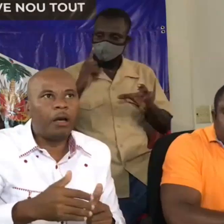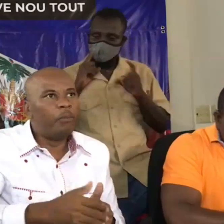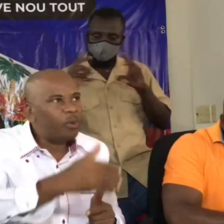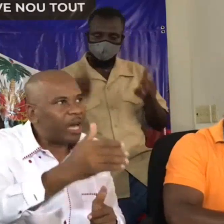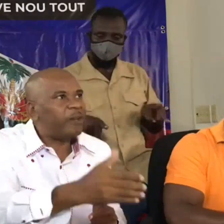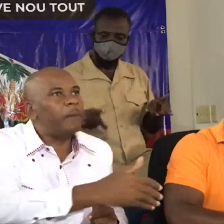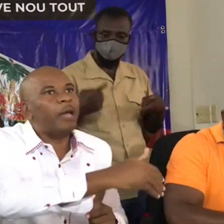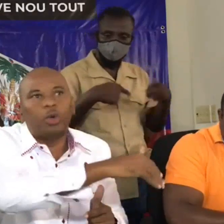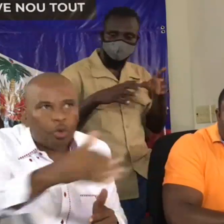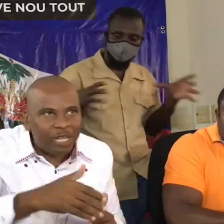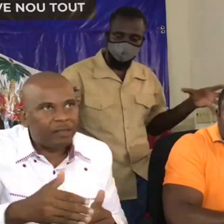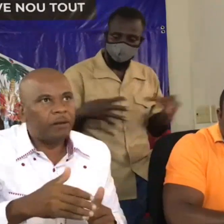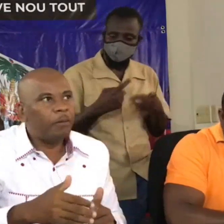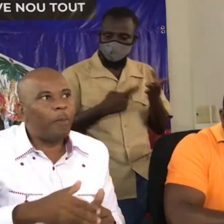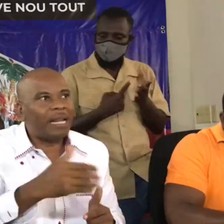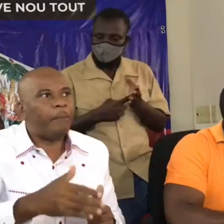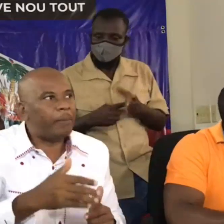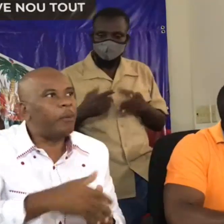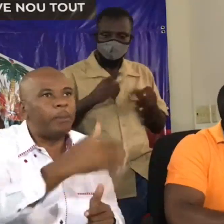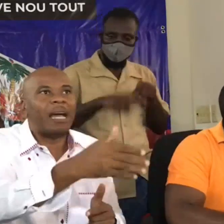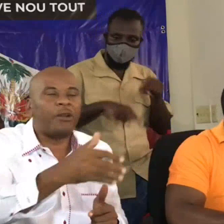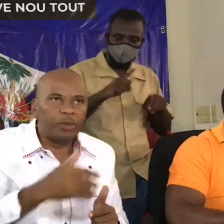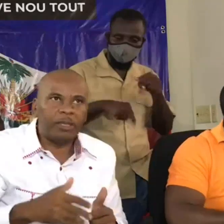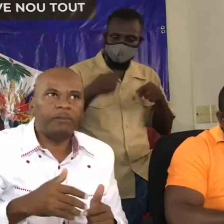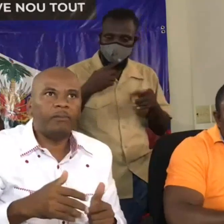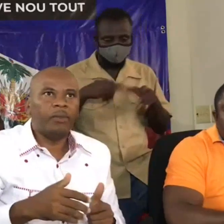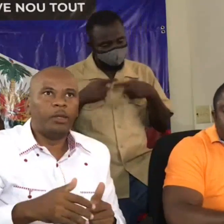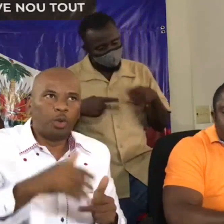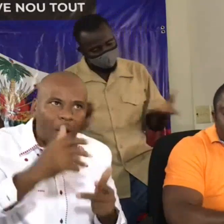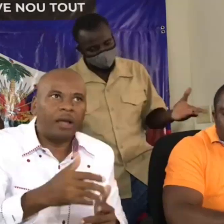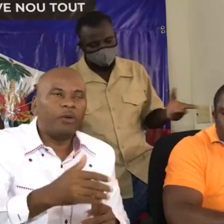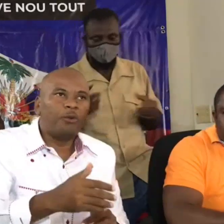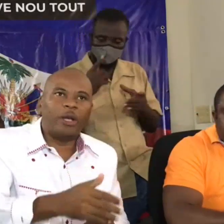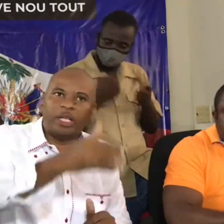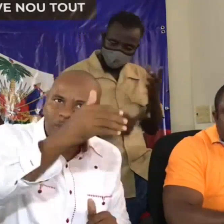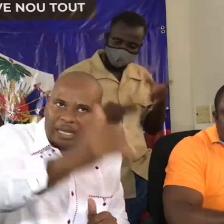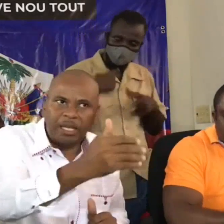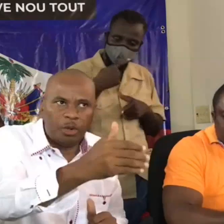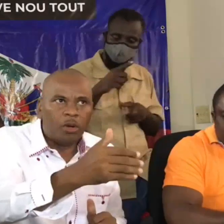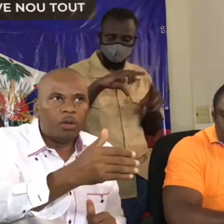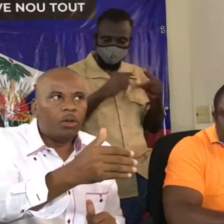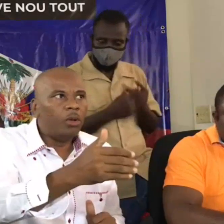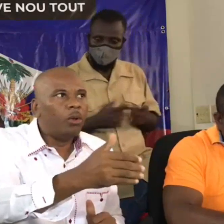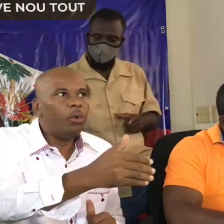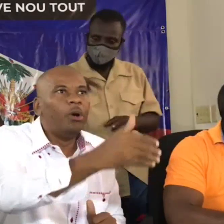pays pour monde qui fait campagne côte ouvlé parler à peuple là pour peuple là voter. Trois, faut question technique yo